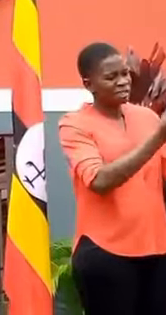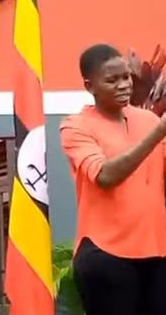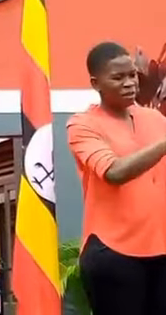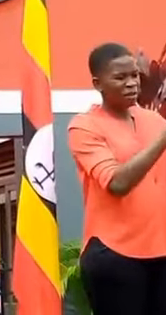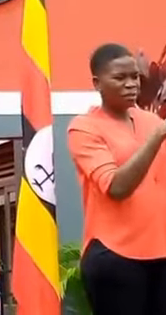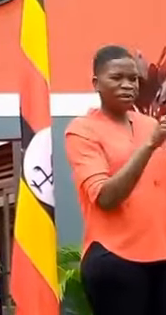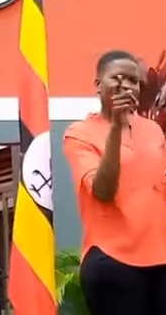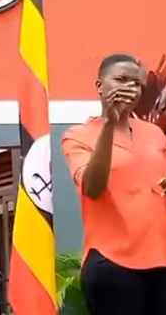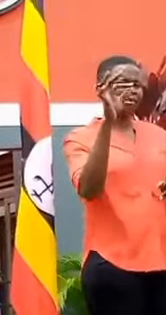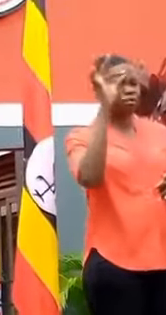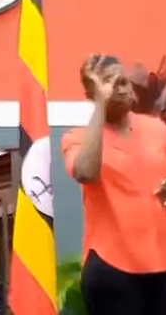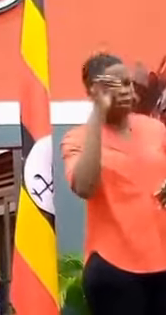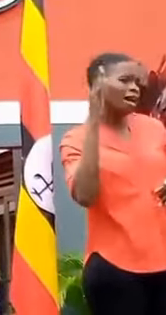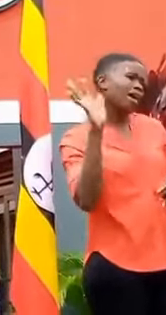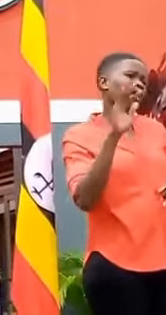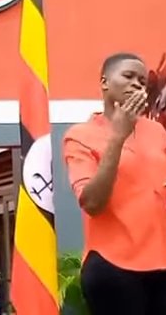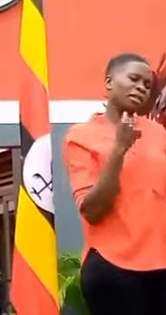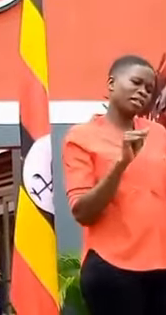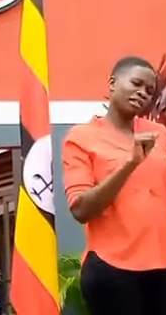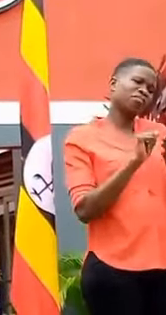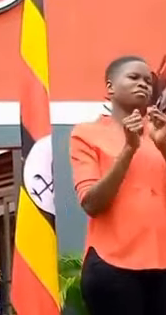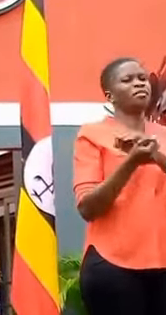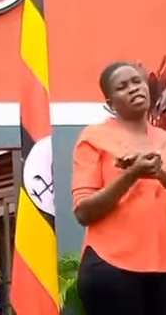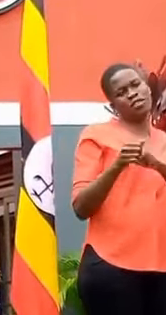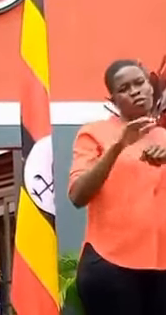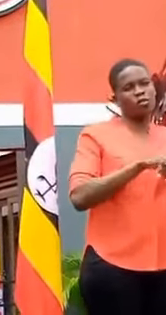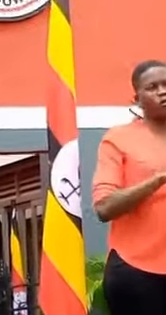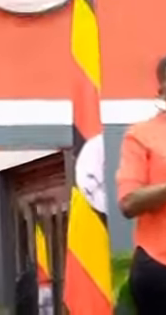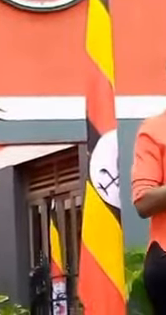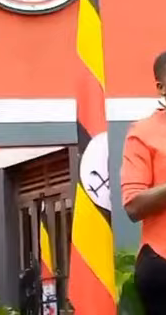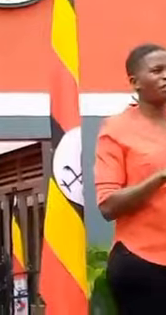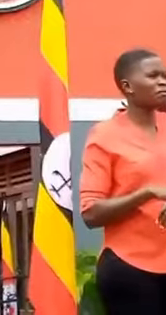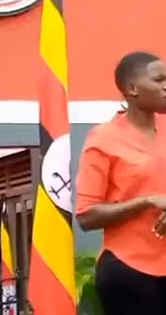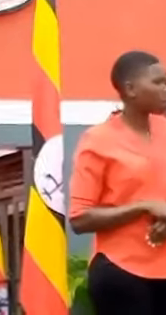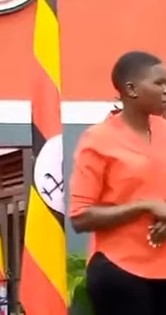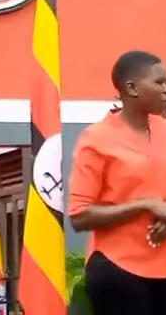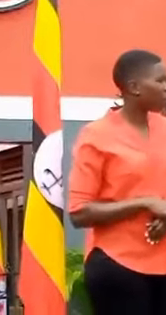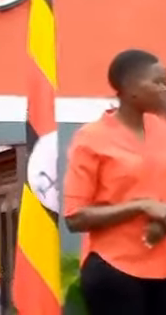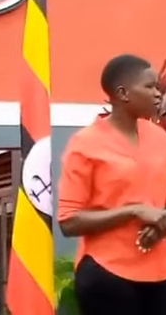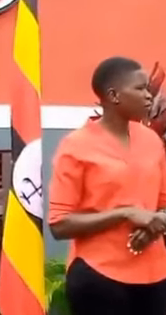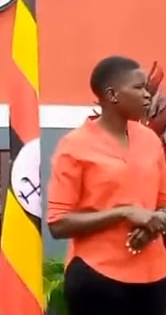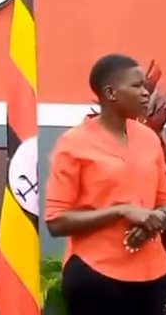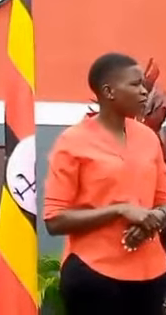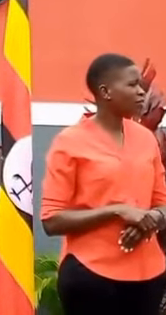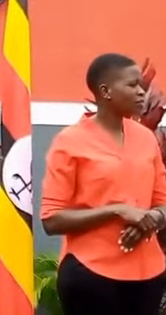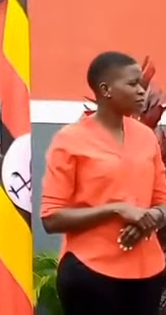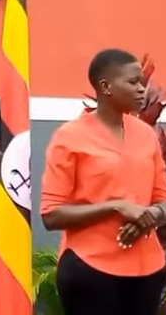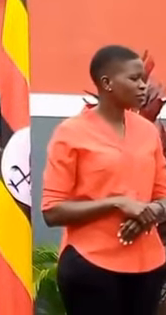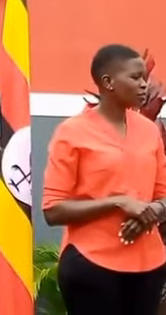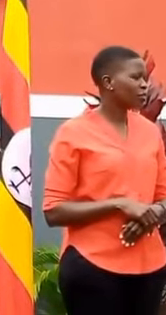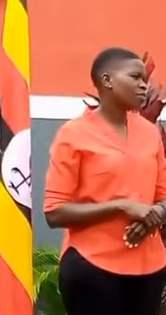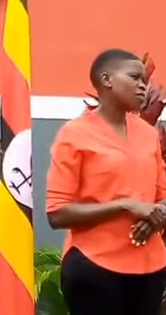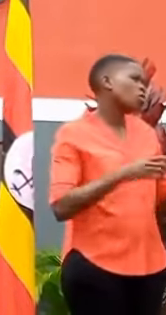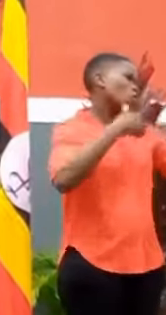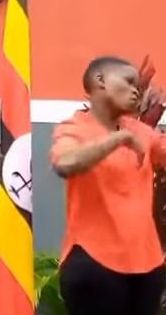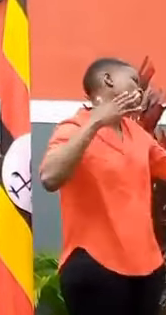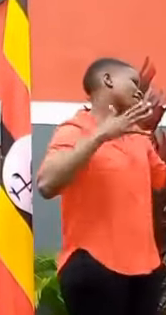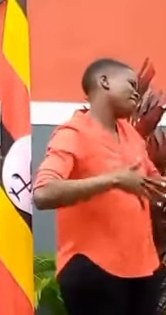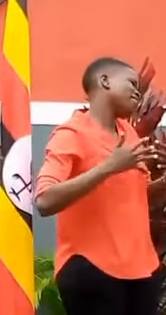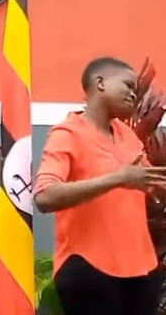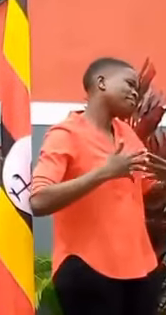so gatuli feka ate bangambye nenkuba eyinza okwogera netunya. So tusanyuse nnyo okubalaba